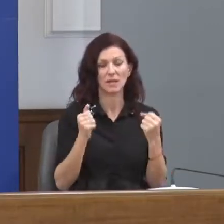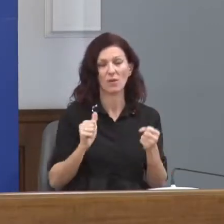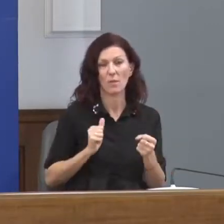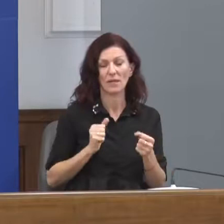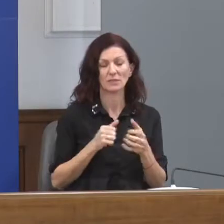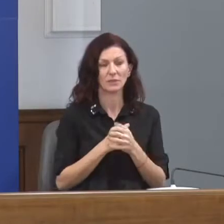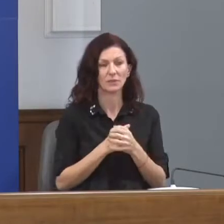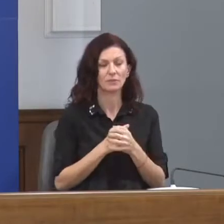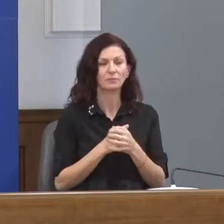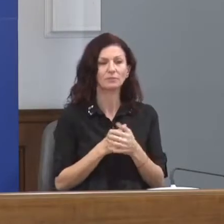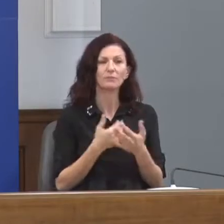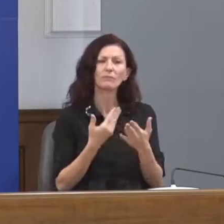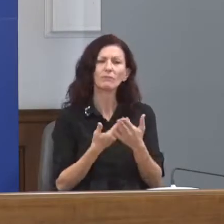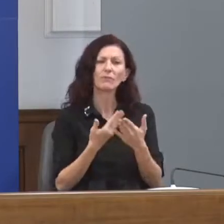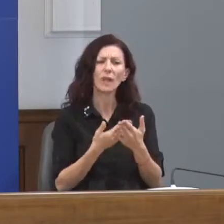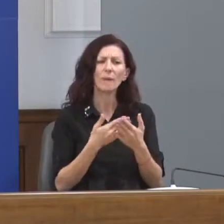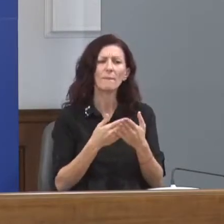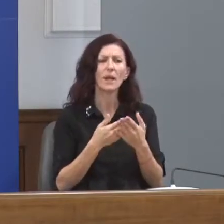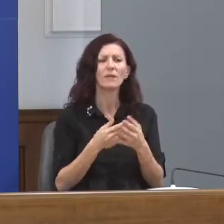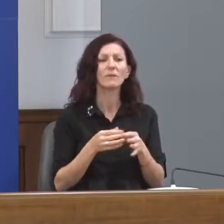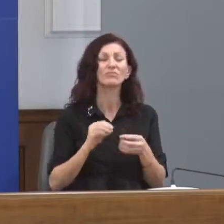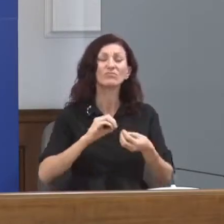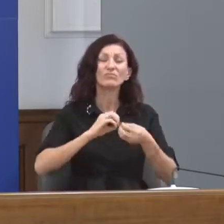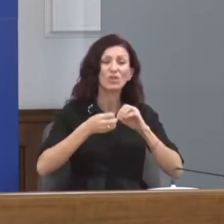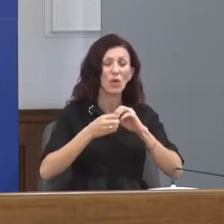Предвид усложнената епидемична установка,